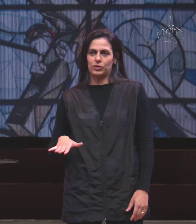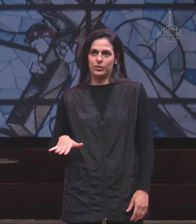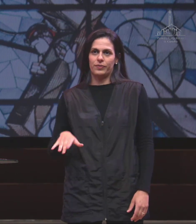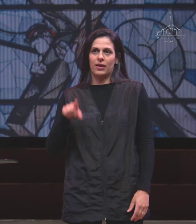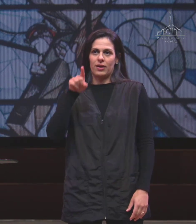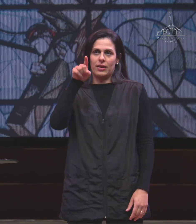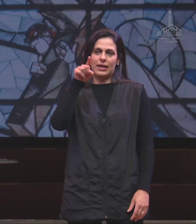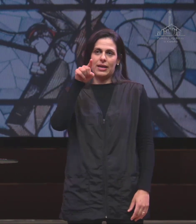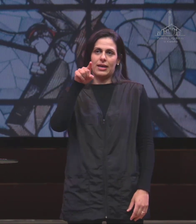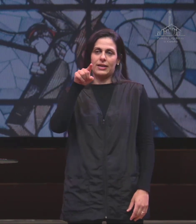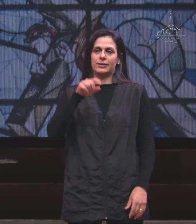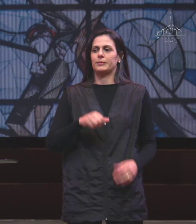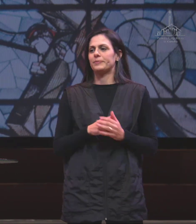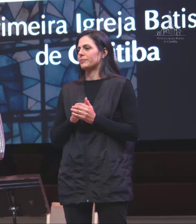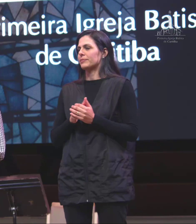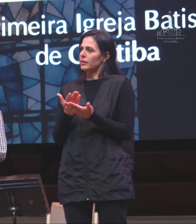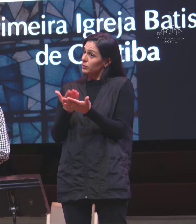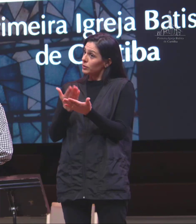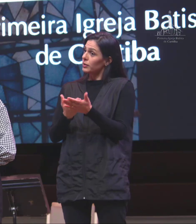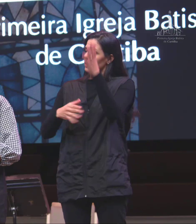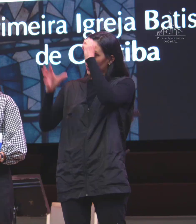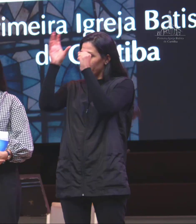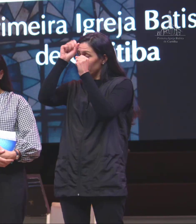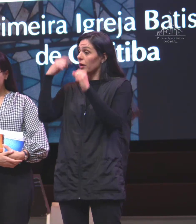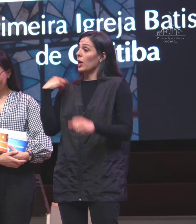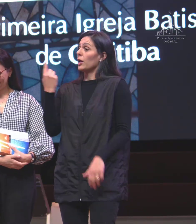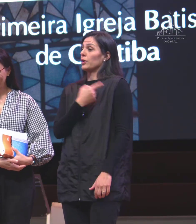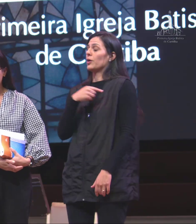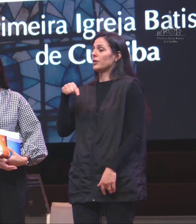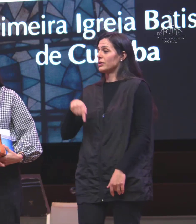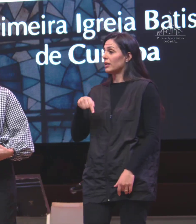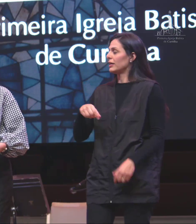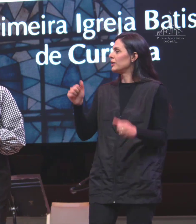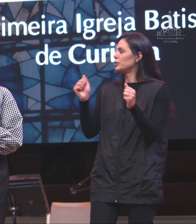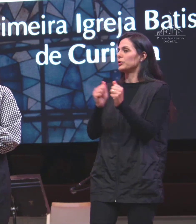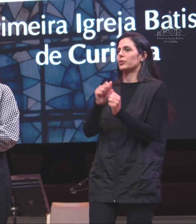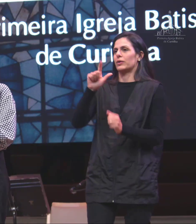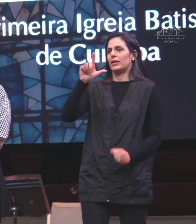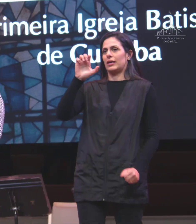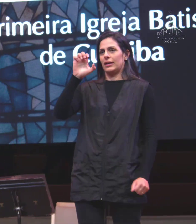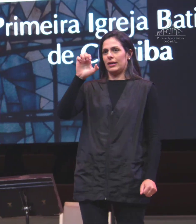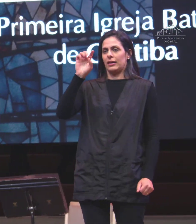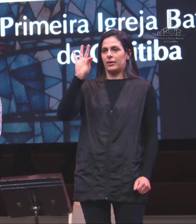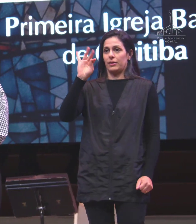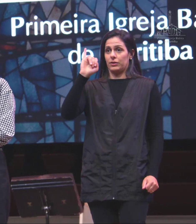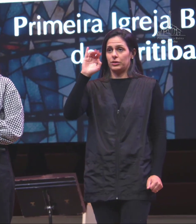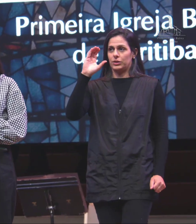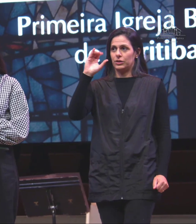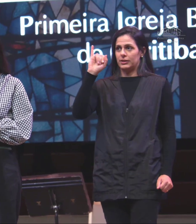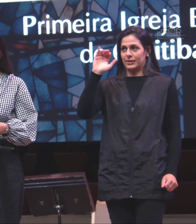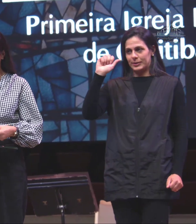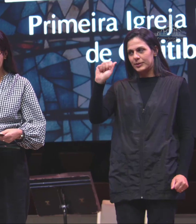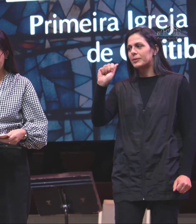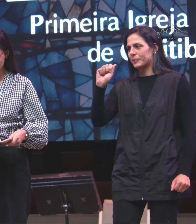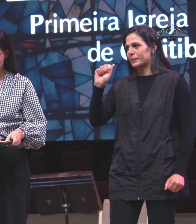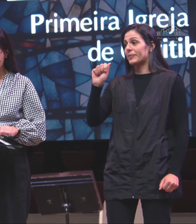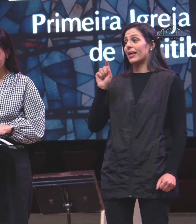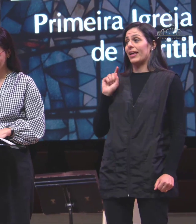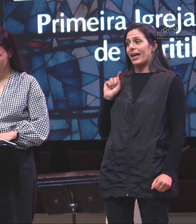estudando, aprendendo, e nós estaremos aqui com a Letícia. Chega aqui, Letícia, quero apresentar a Letícia. A Letícia é